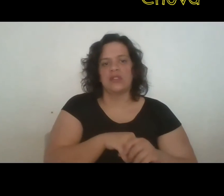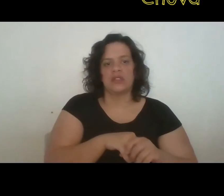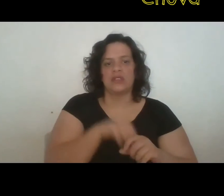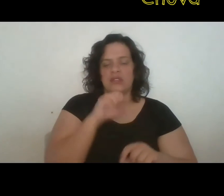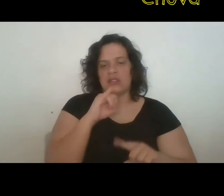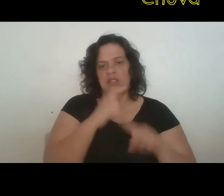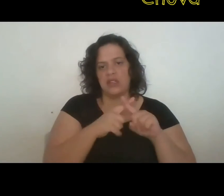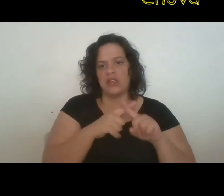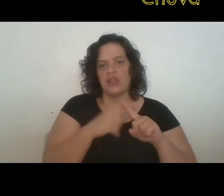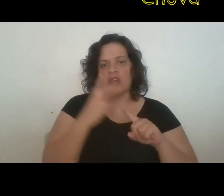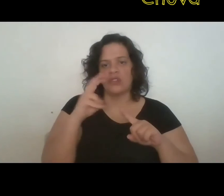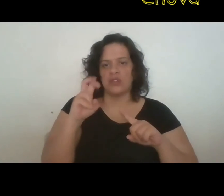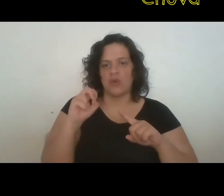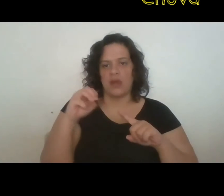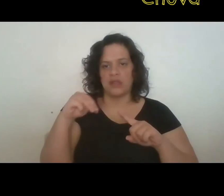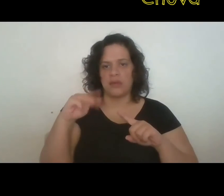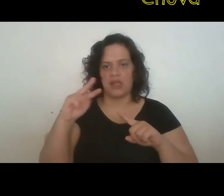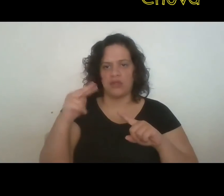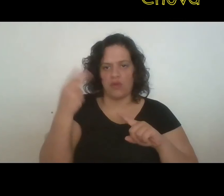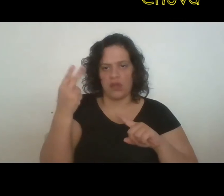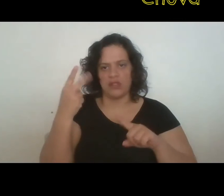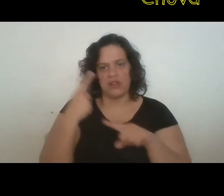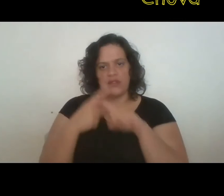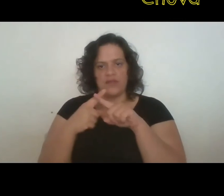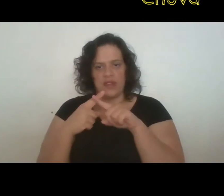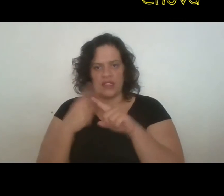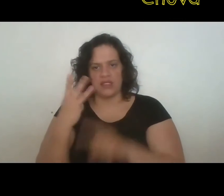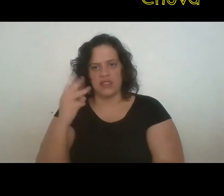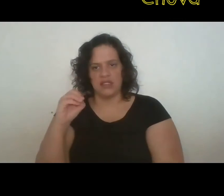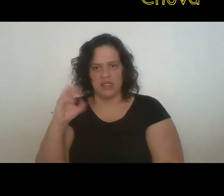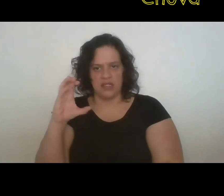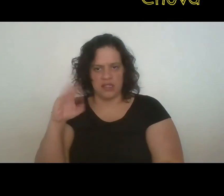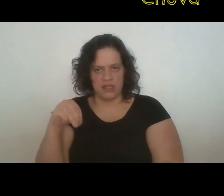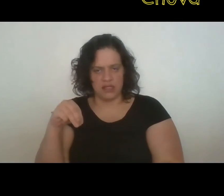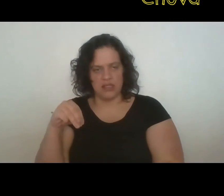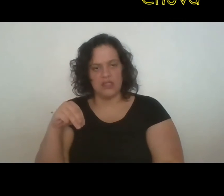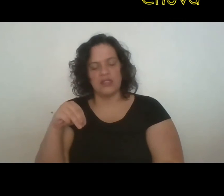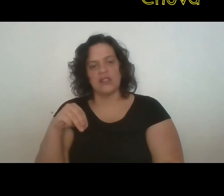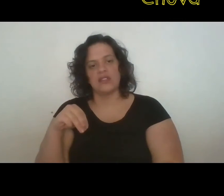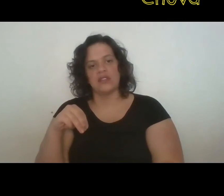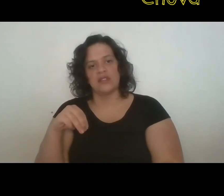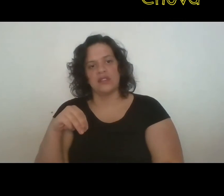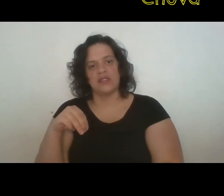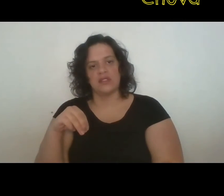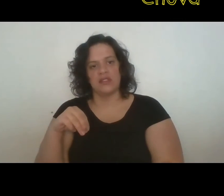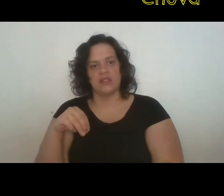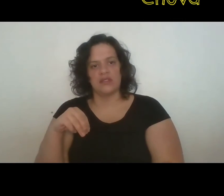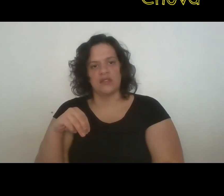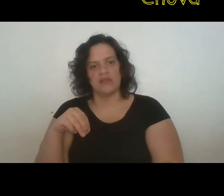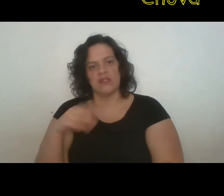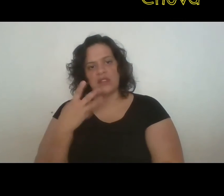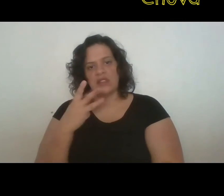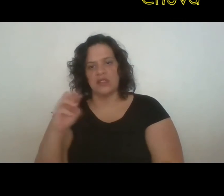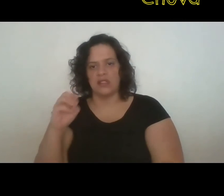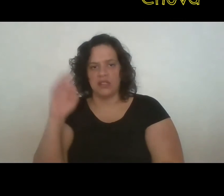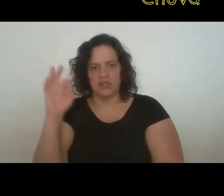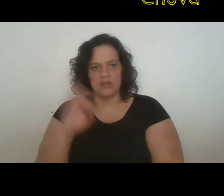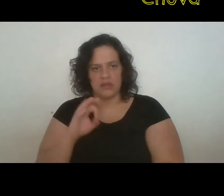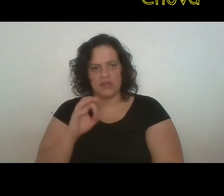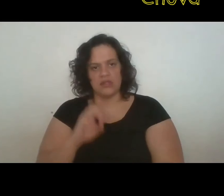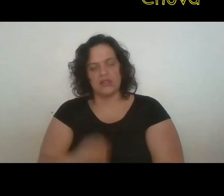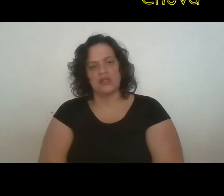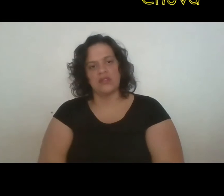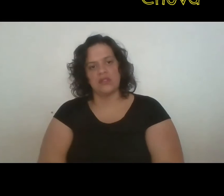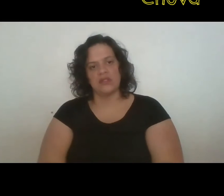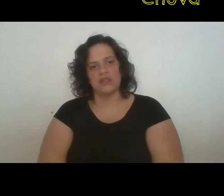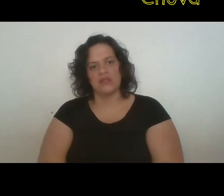metros quadrados vezes 30 centímetros, né, vezes 0,30, dá 30% de 250, daí